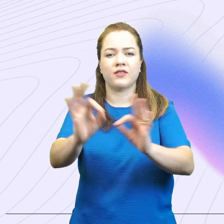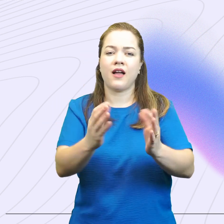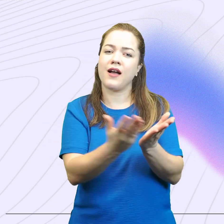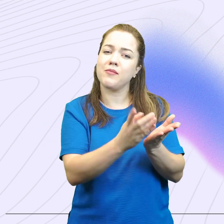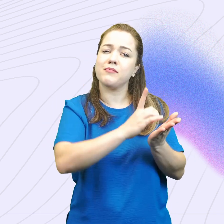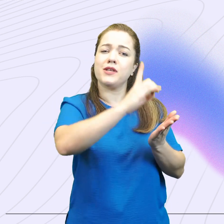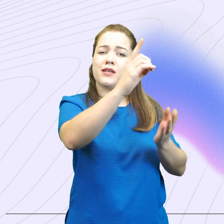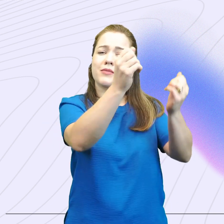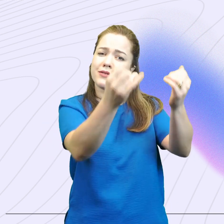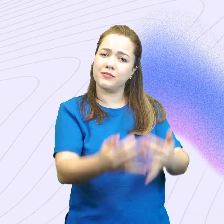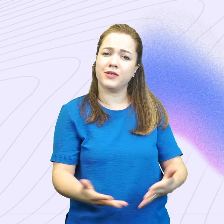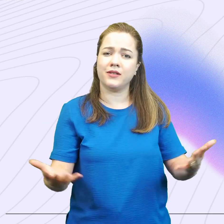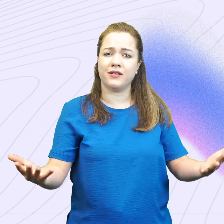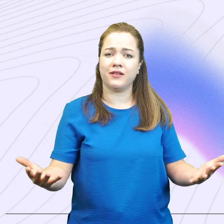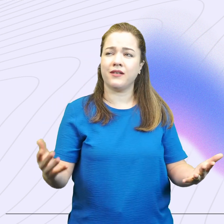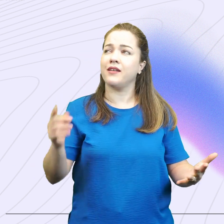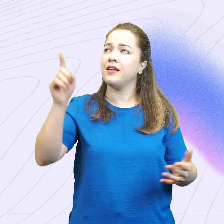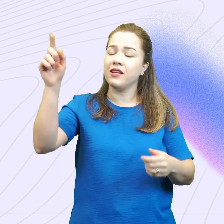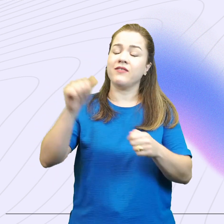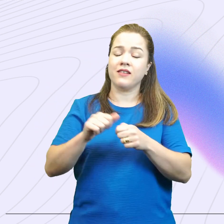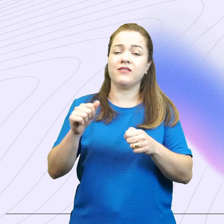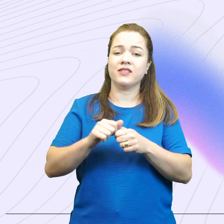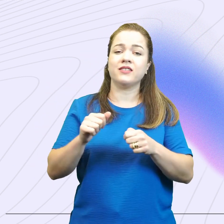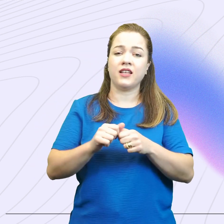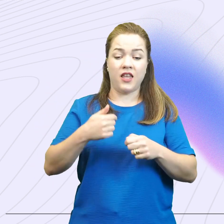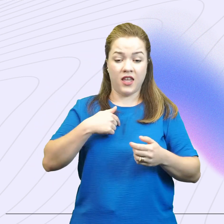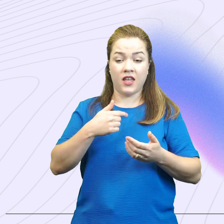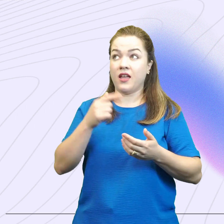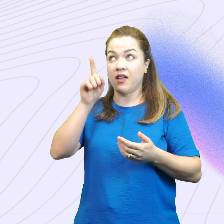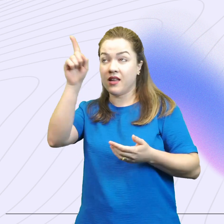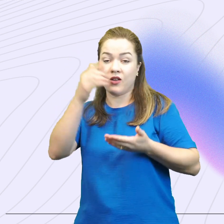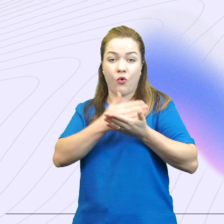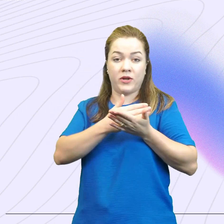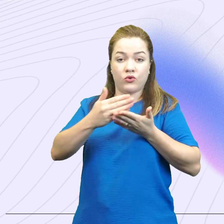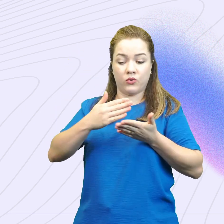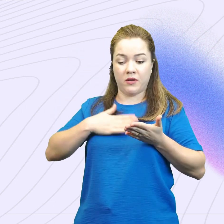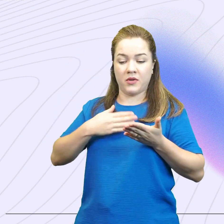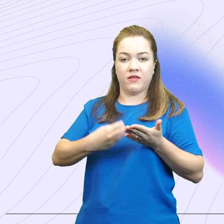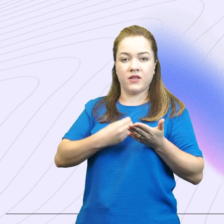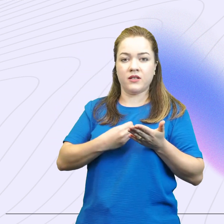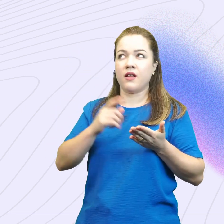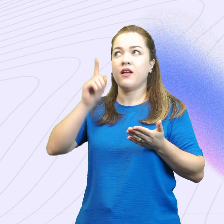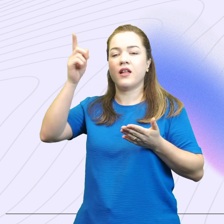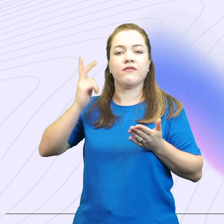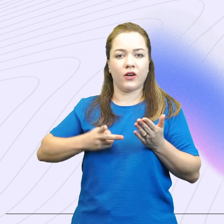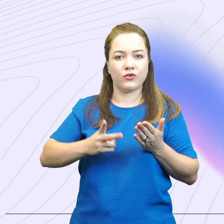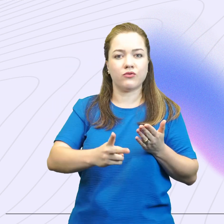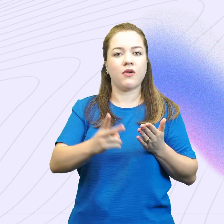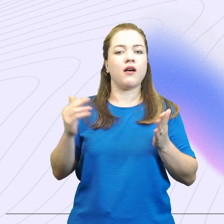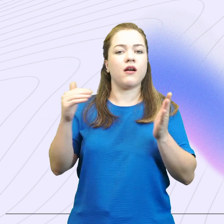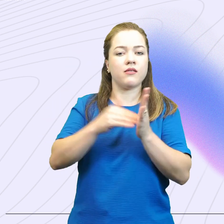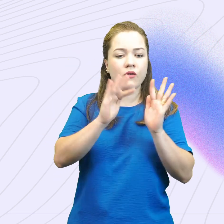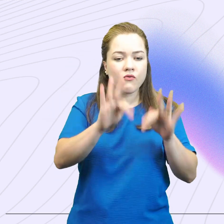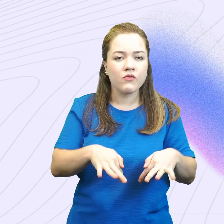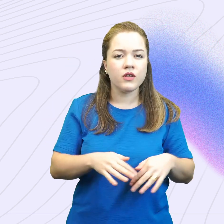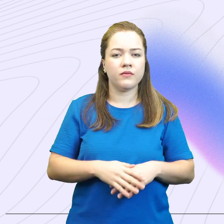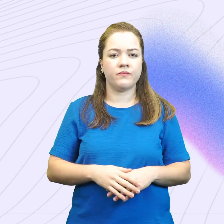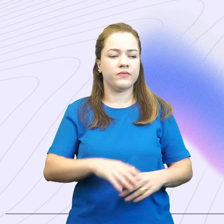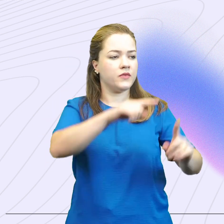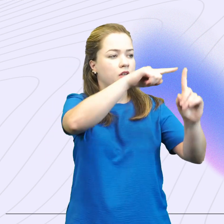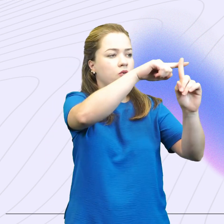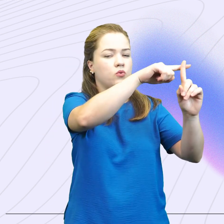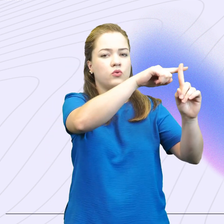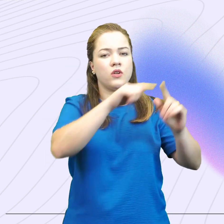garante. Ele vai completar a obra que começou na minha vida. Entregar na luta, entregar na cruz as nossas lutas, as nossas